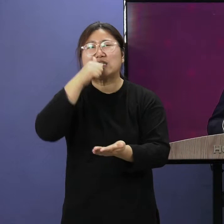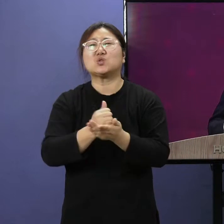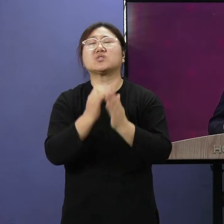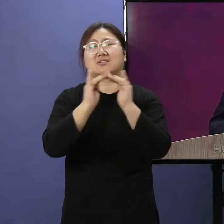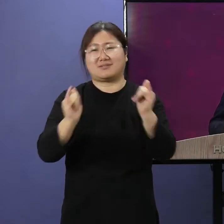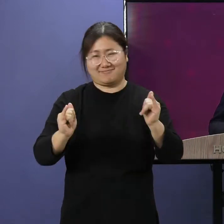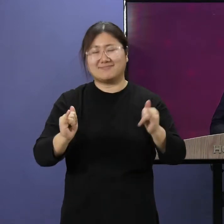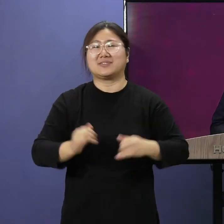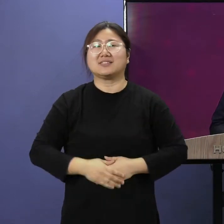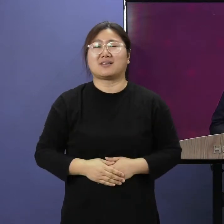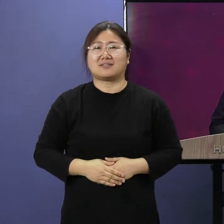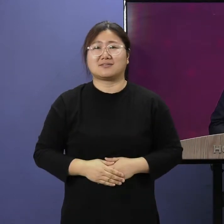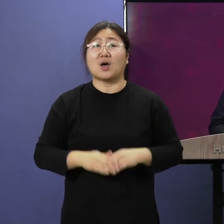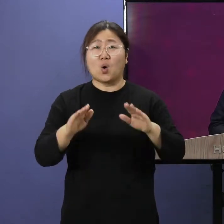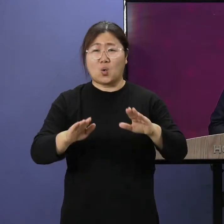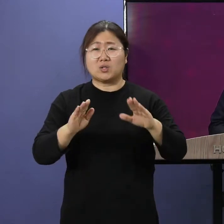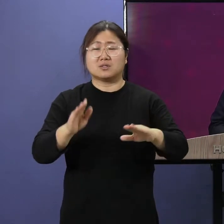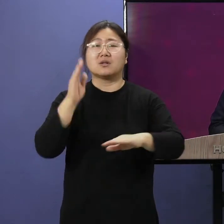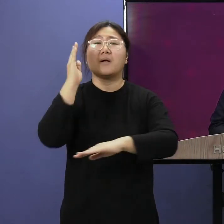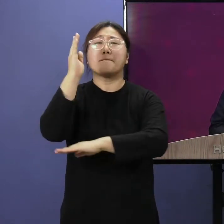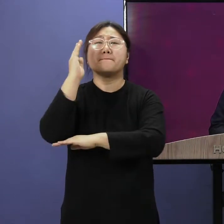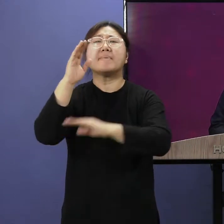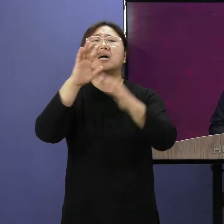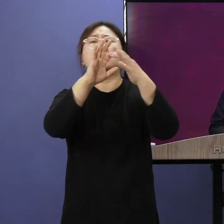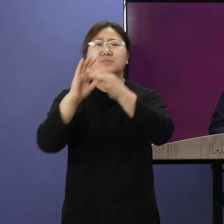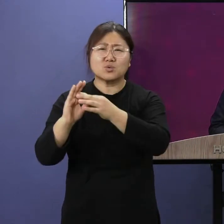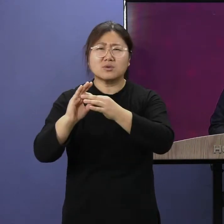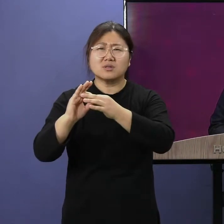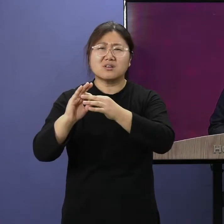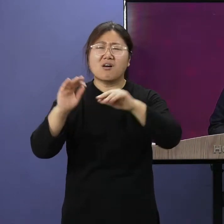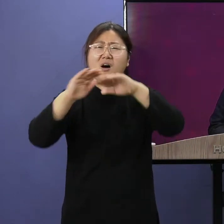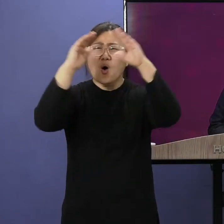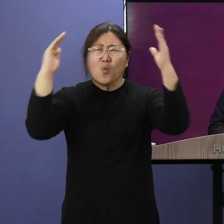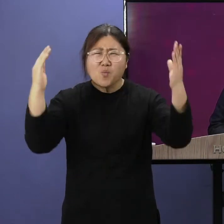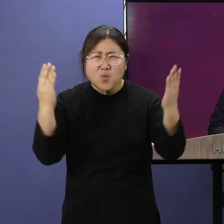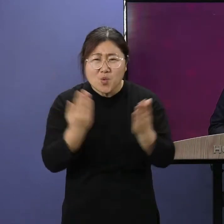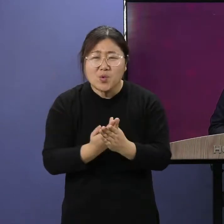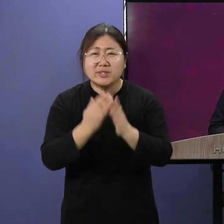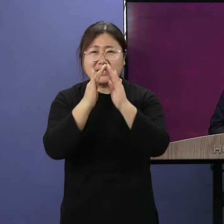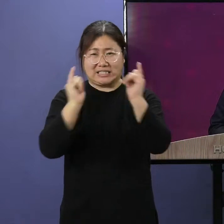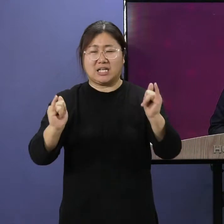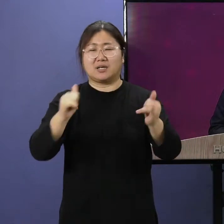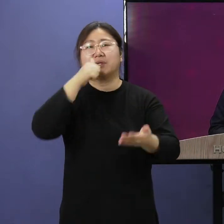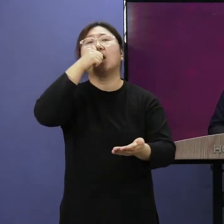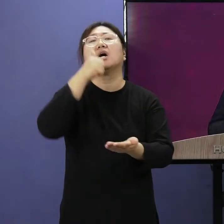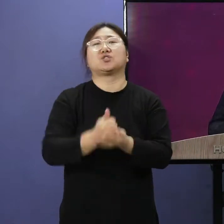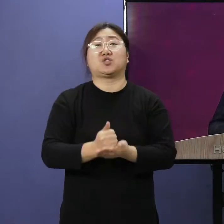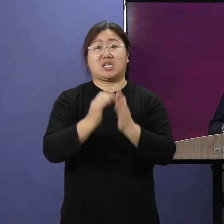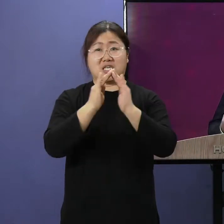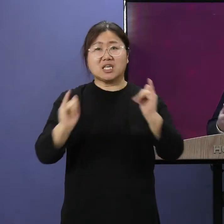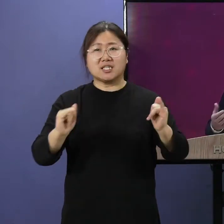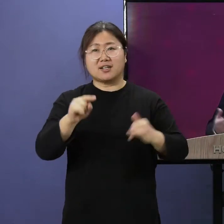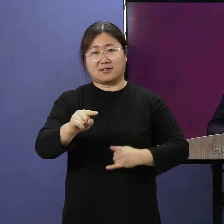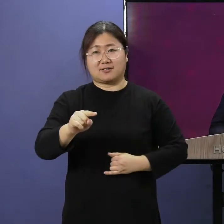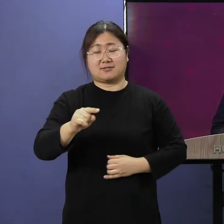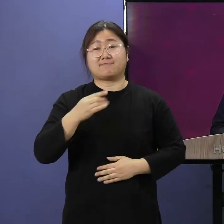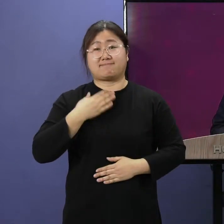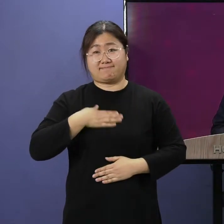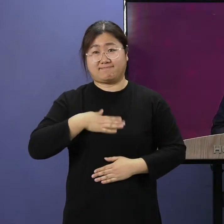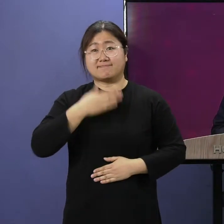오늘 말씀을 통해서 분명하게 알 수 있습니다. 모두가 다 죄인이라는 것을. 그러면 다른 질문이 하나